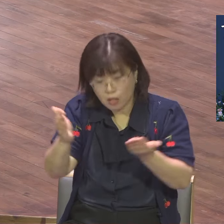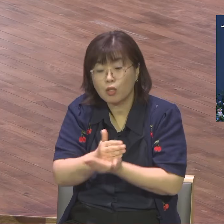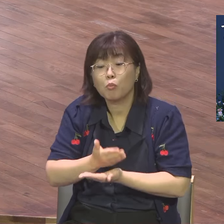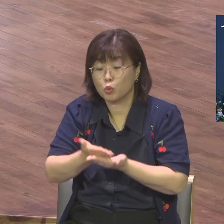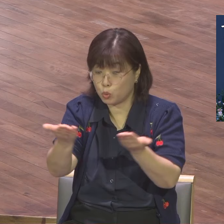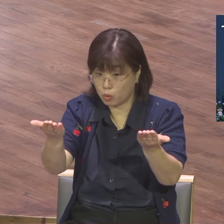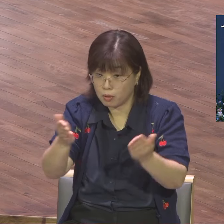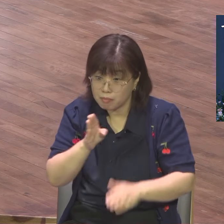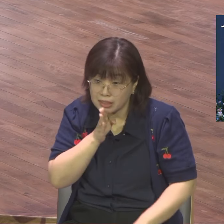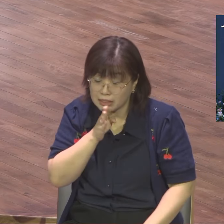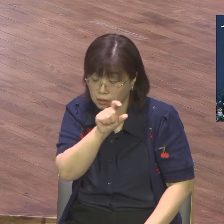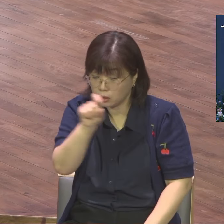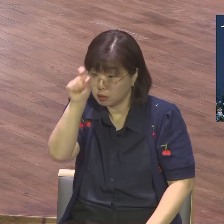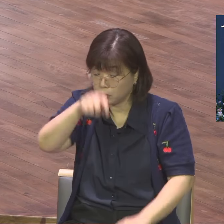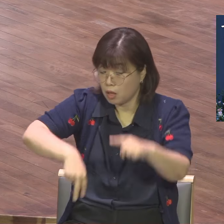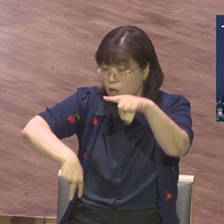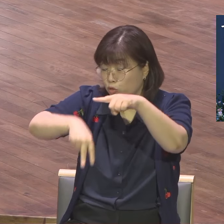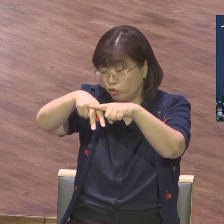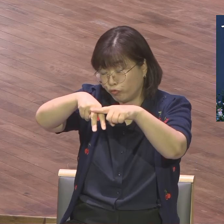자기 생명까지 다 줬어.